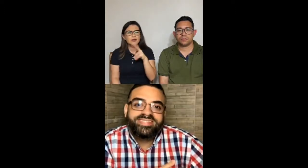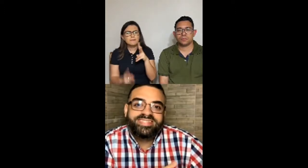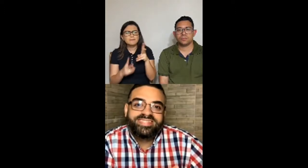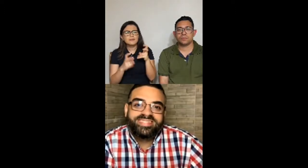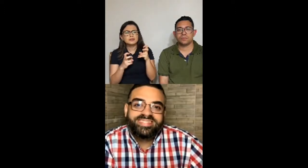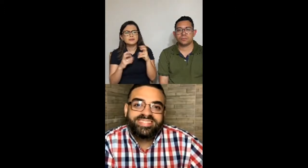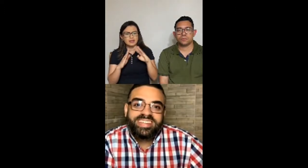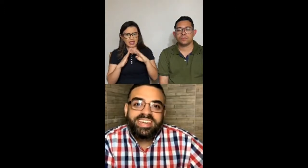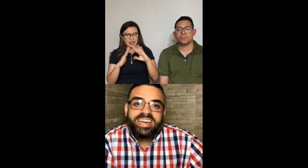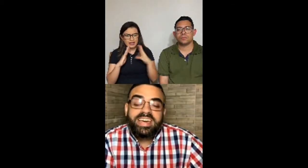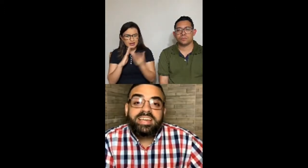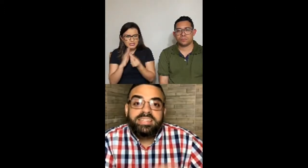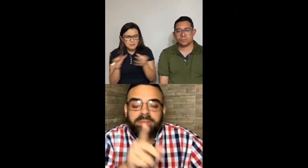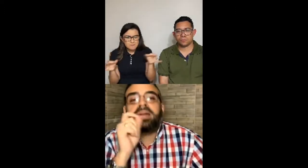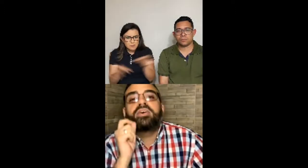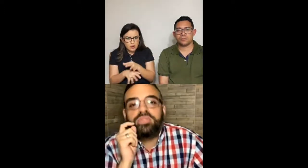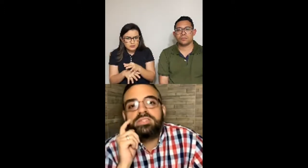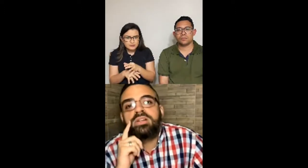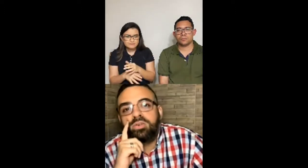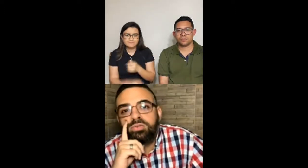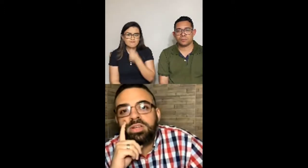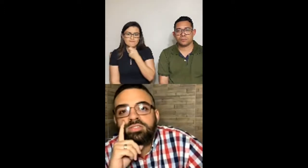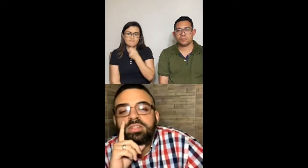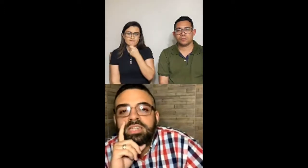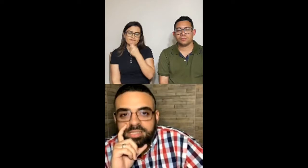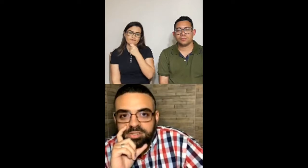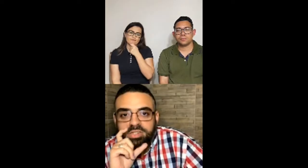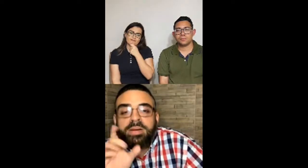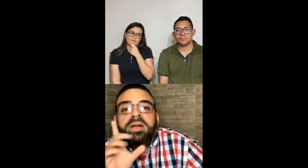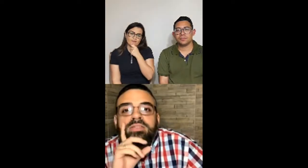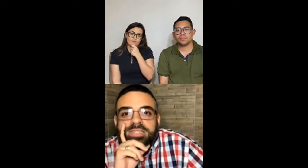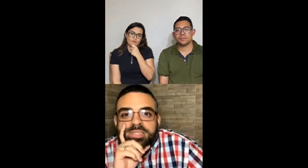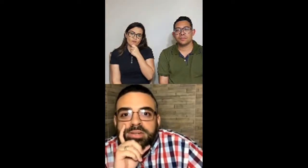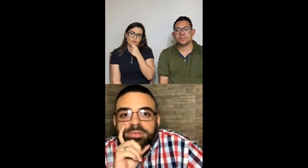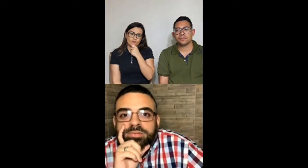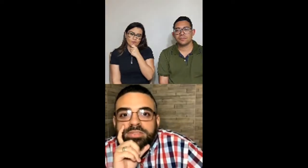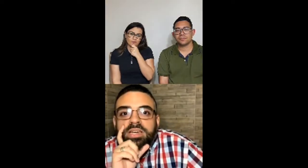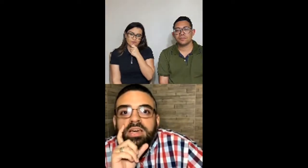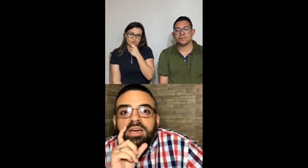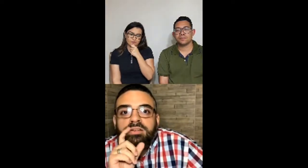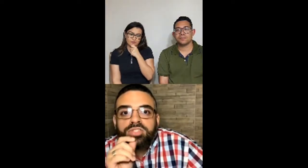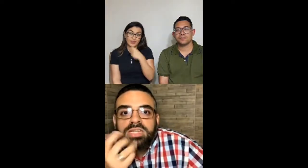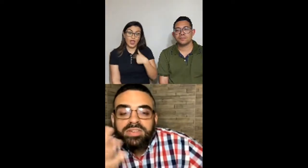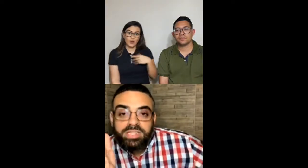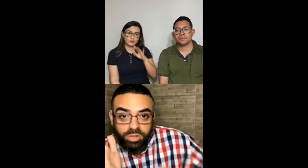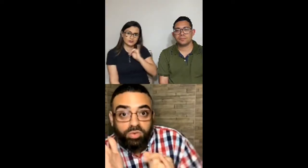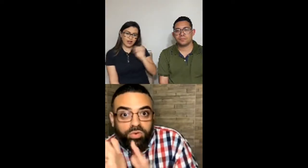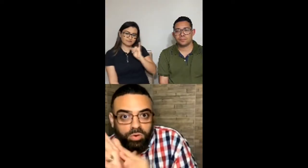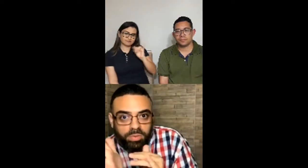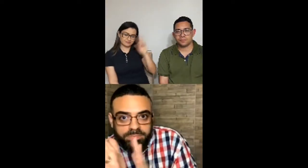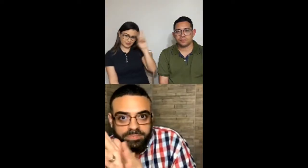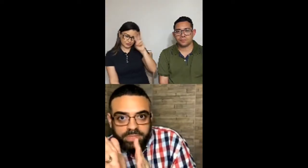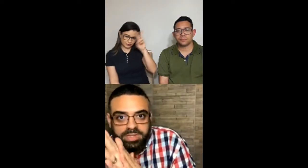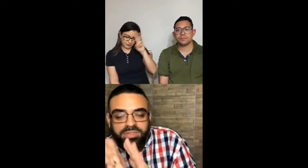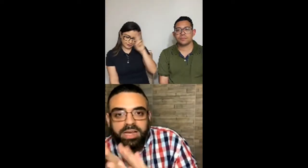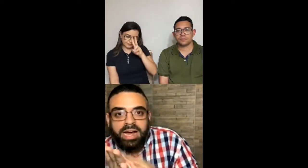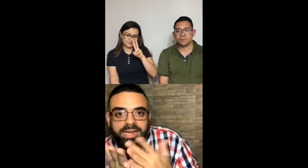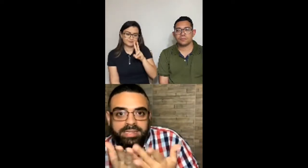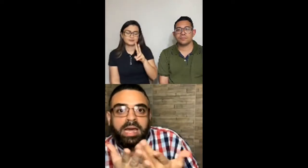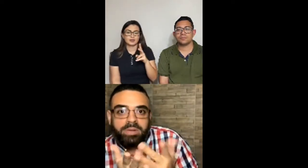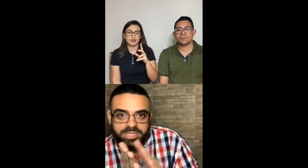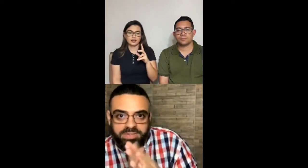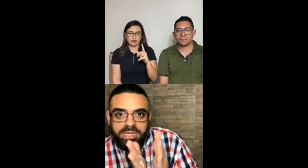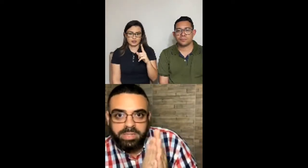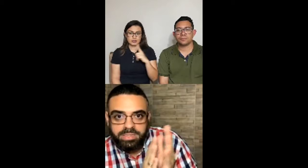Meu desafio foi entender que a igreja nem sempre está pronta para surdo. Sabe o que eu fiz? Uma loucura? Eu te contar essa história. Sabe o